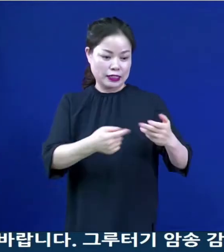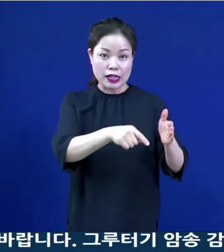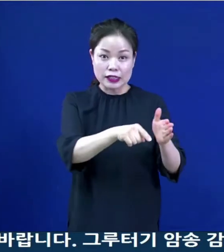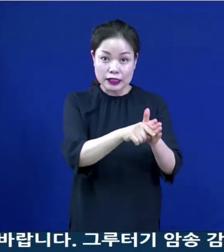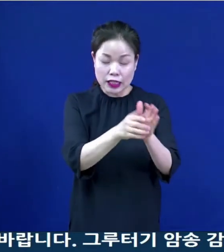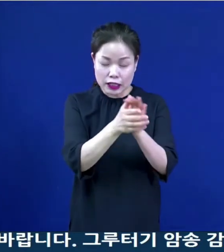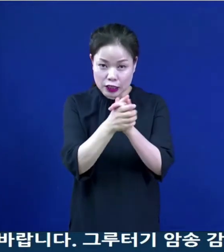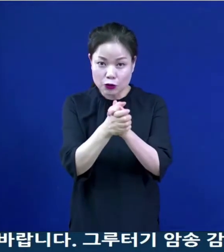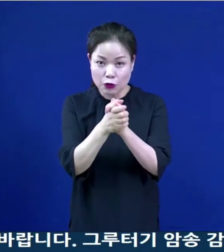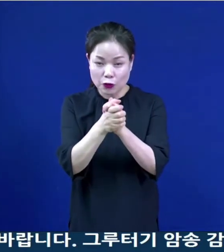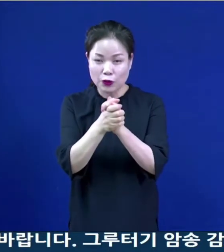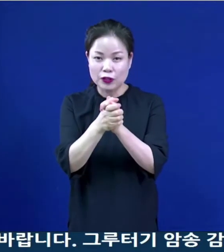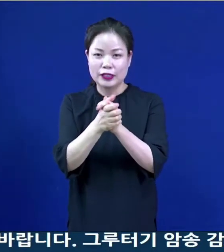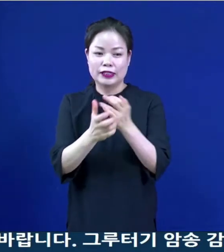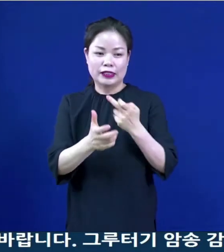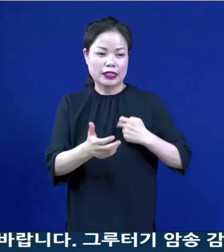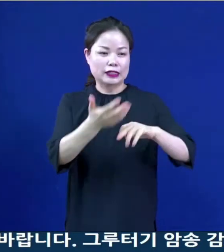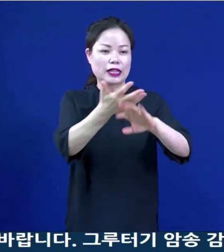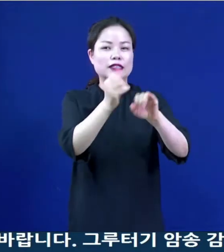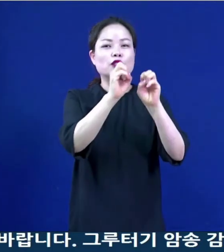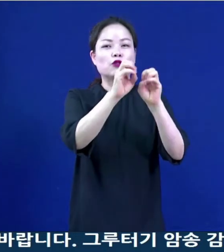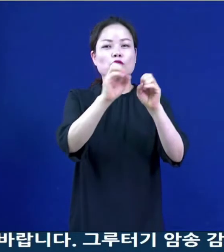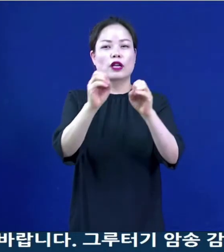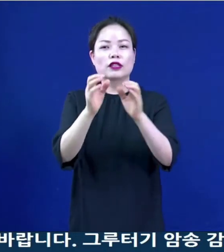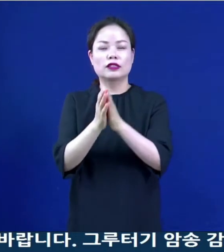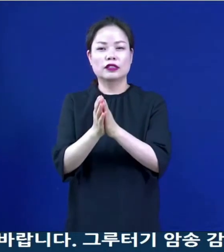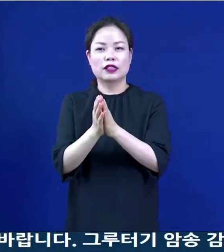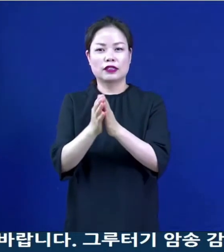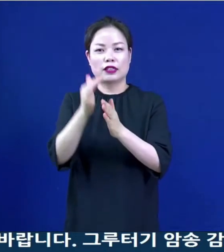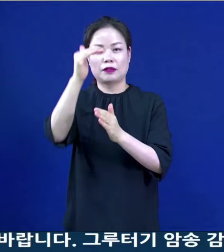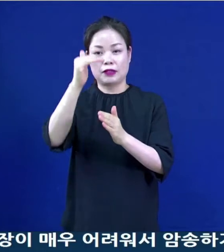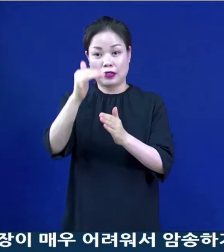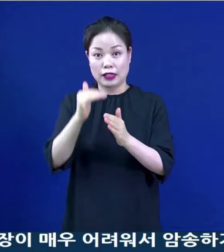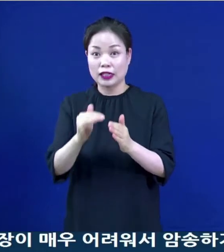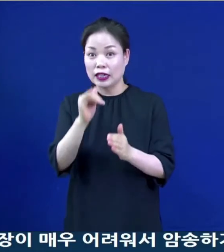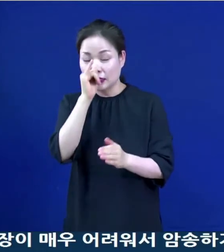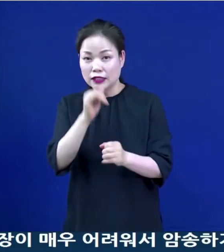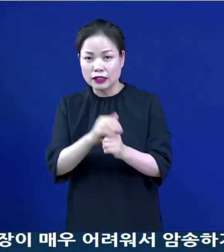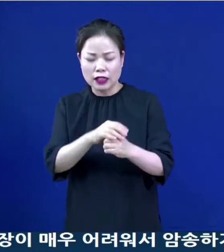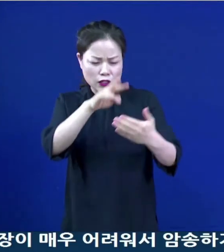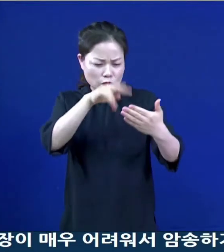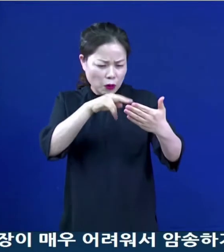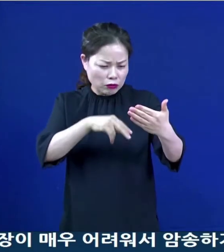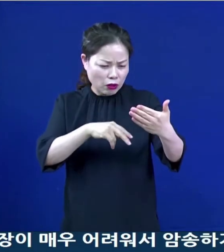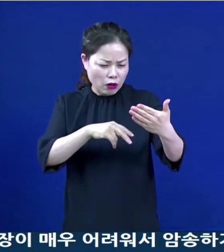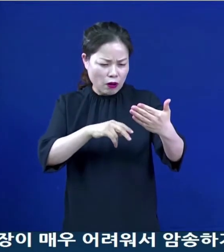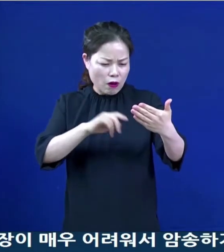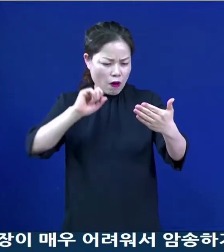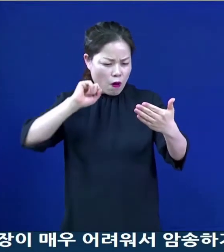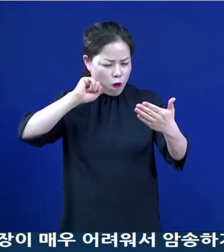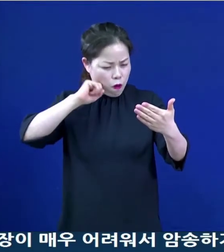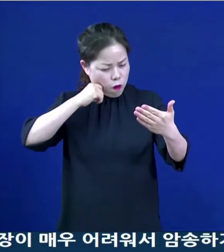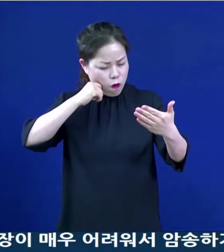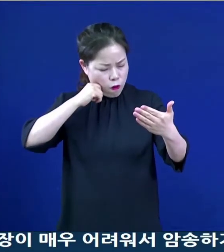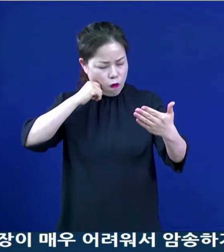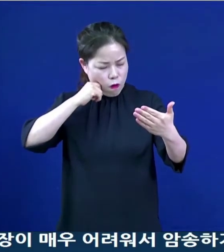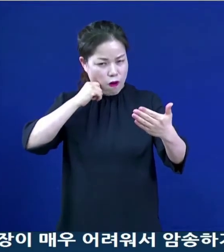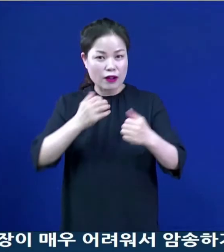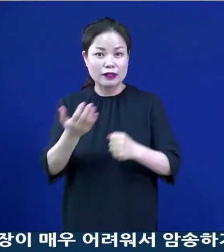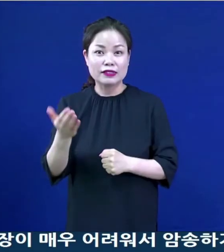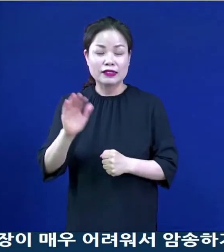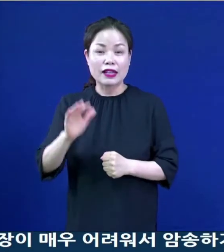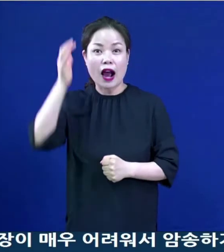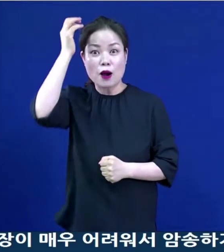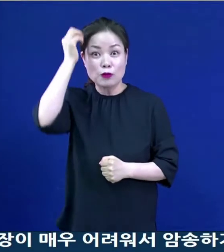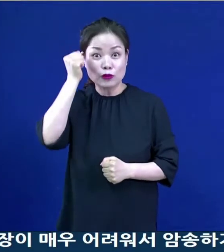기도, 제자들이 다른 사람을 전도하는 기도, 이렇게 구성이 되어 있었는데 그냥 읽어봐도 이게 무슨 뜻인지 잘 안 읽어져요. 근데 그걸